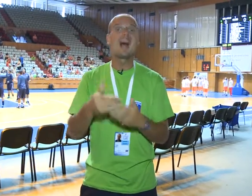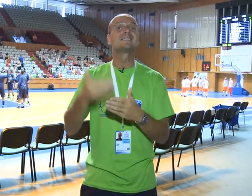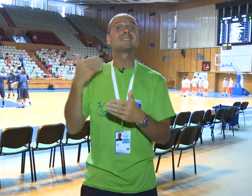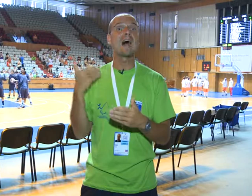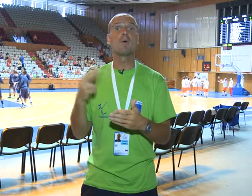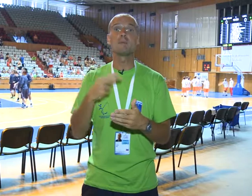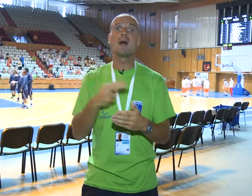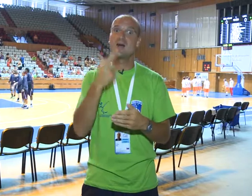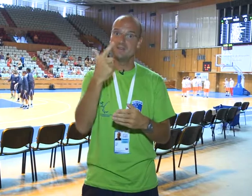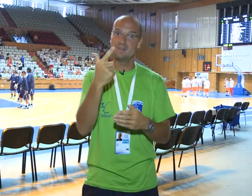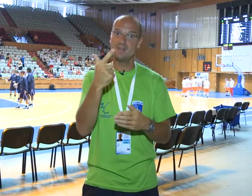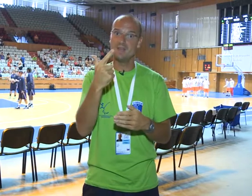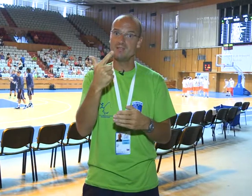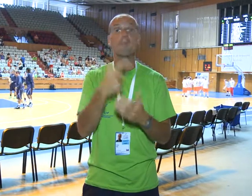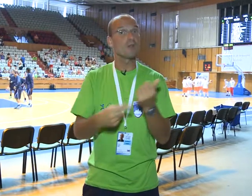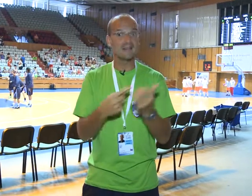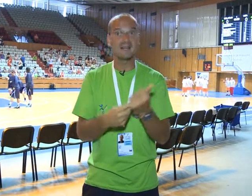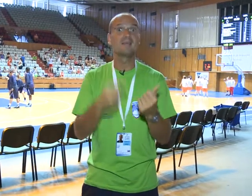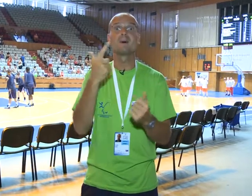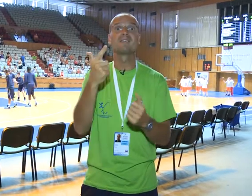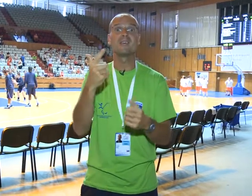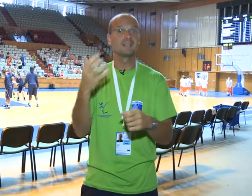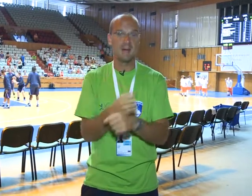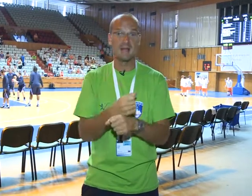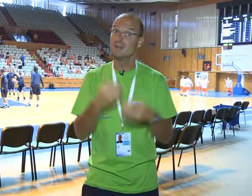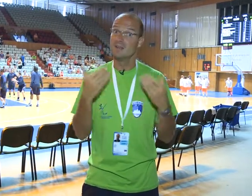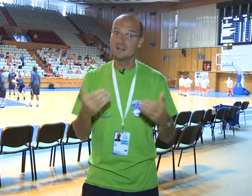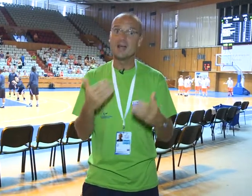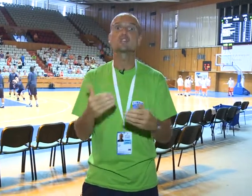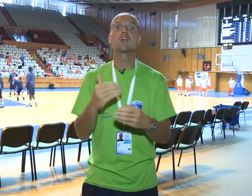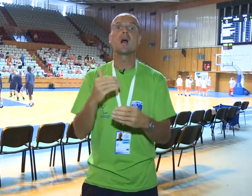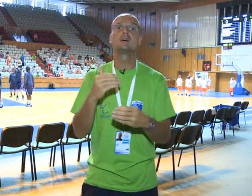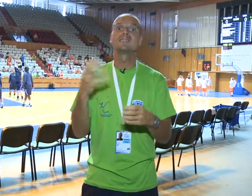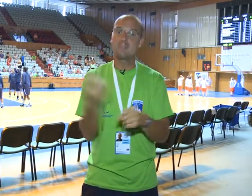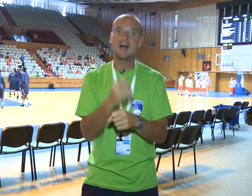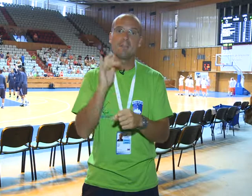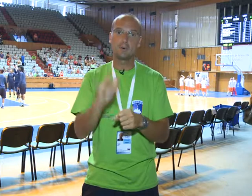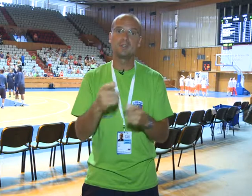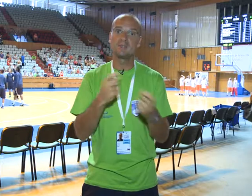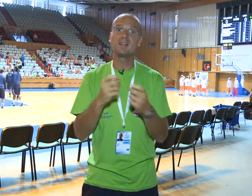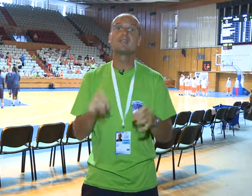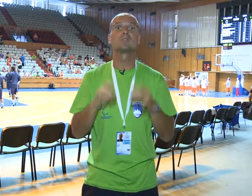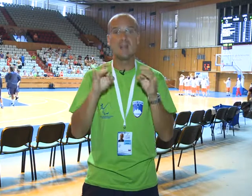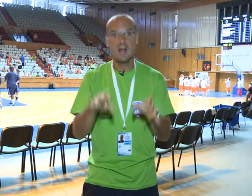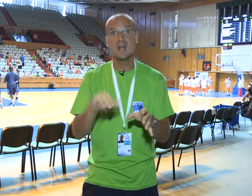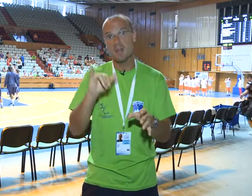Za sabo ima dva poraza in pa 2 zmagi. Današnja zmaga proti reprezentanci Avstralije je